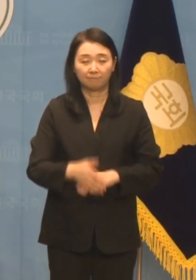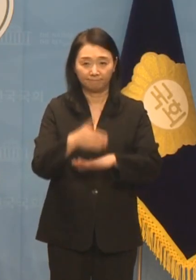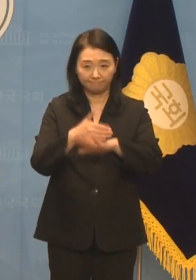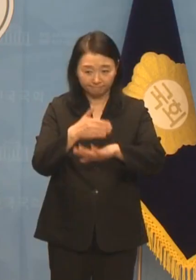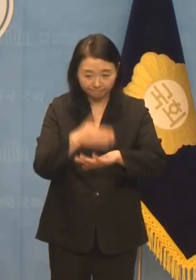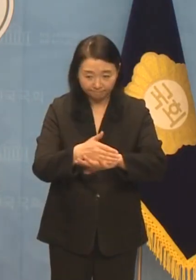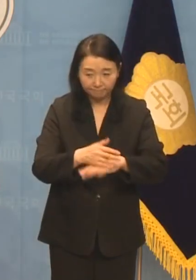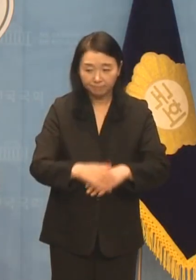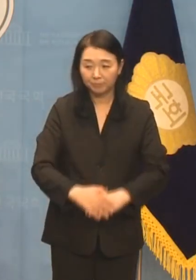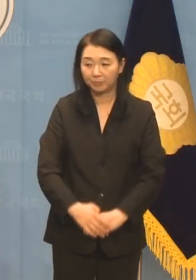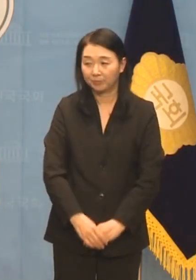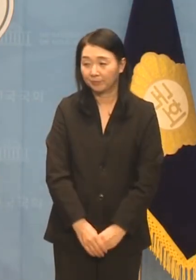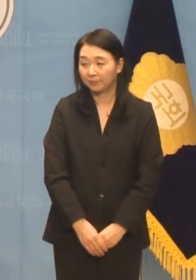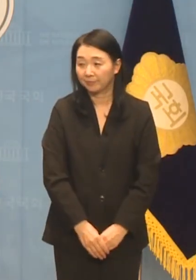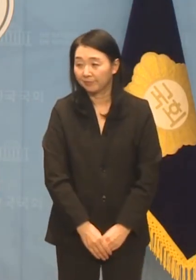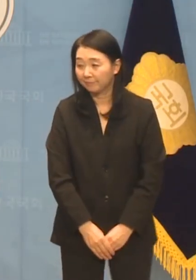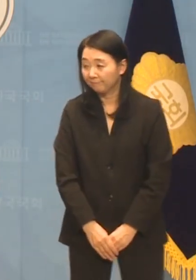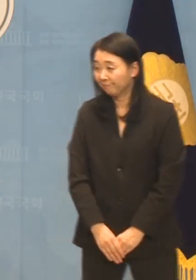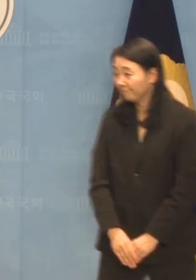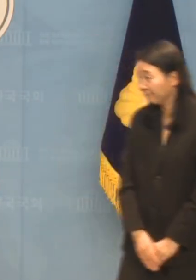감사합니다.